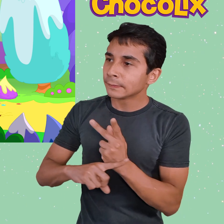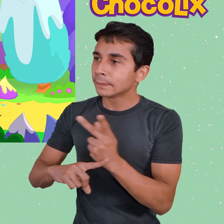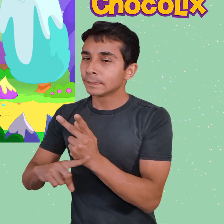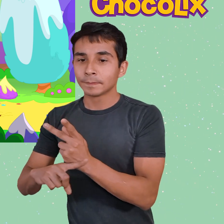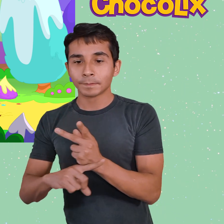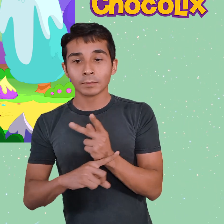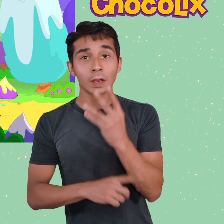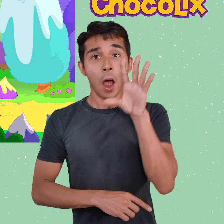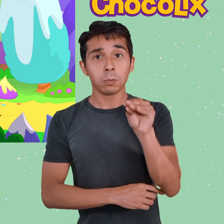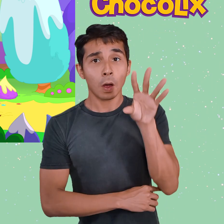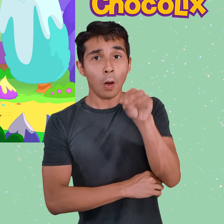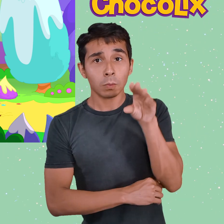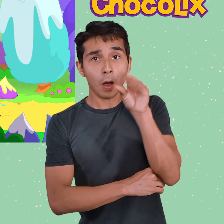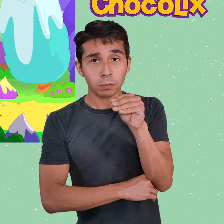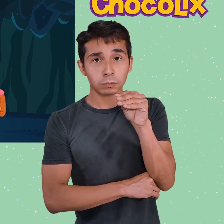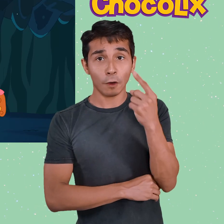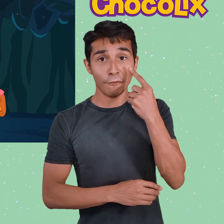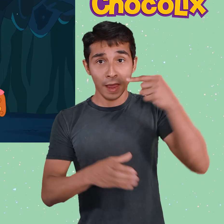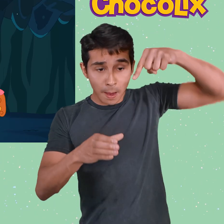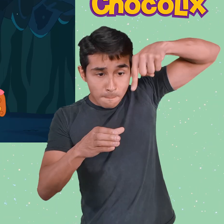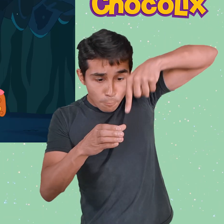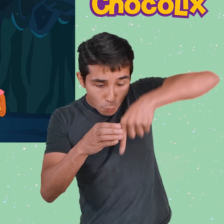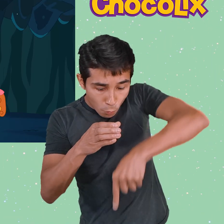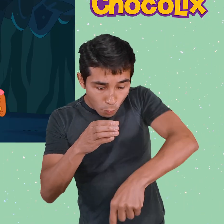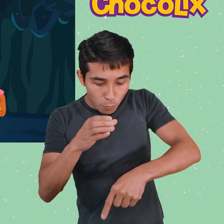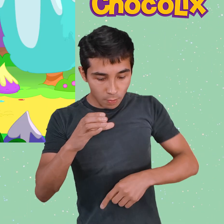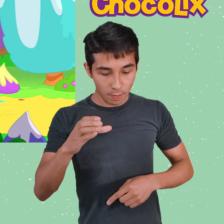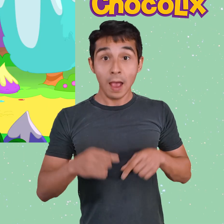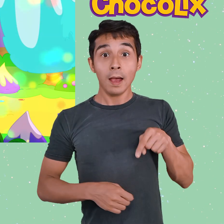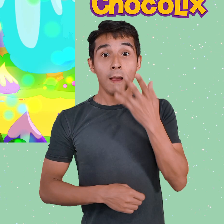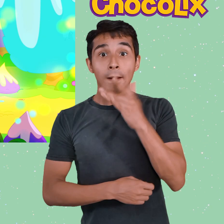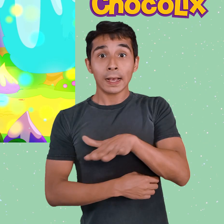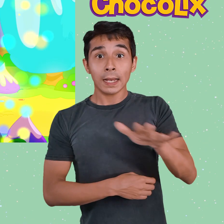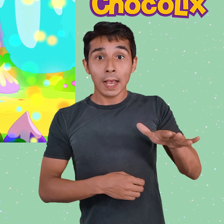O que foi, Doce Cookie? Papai, estamos aqui!